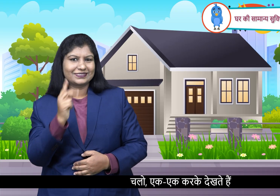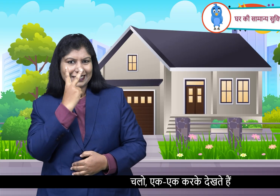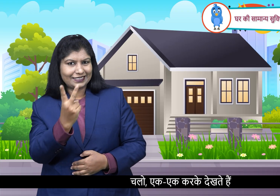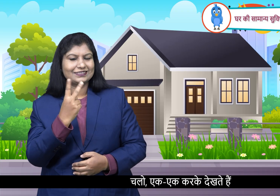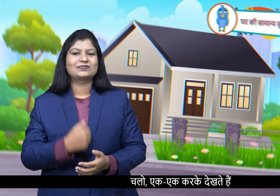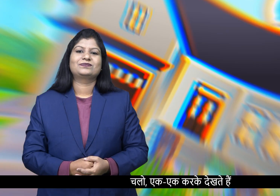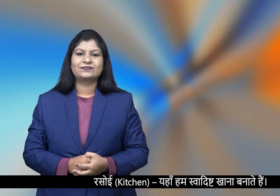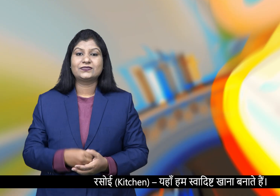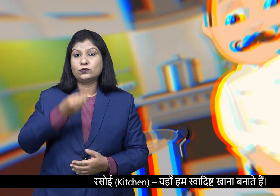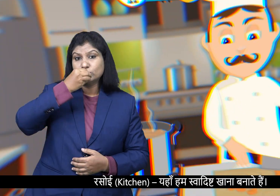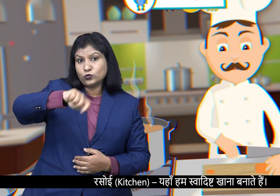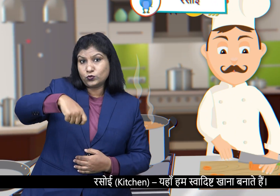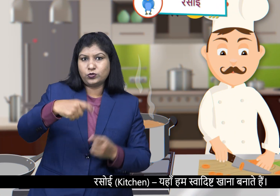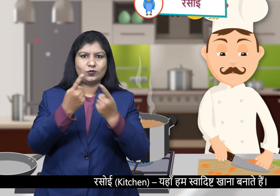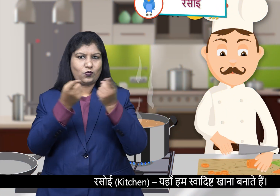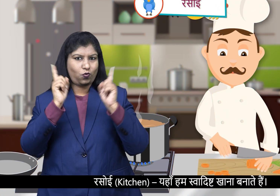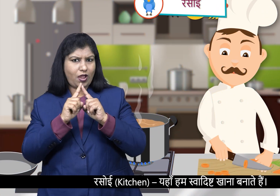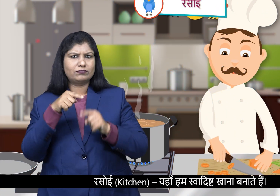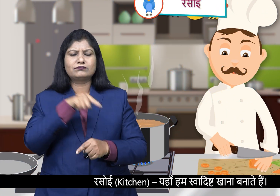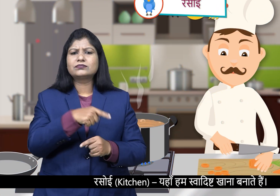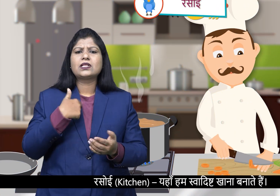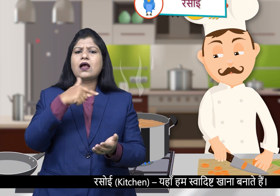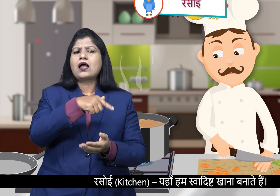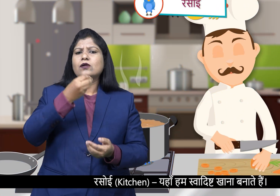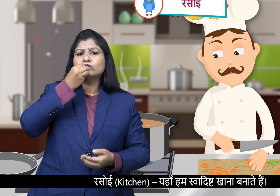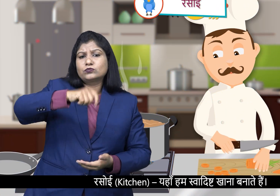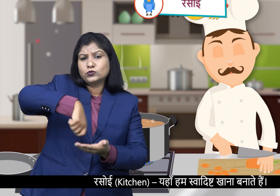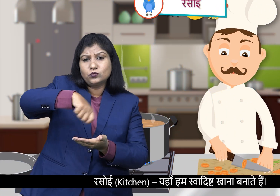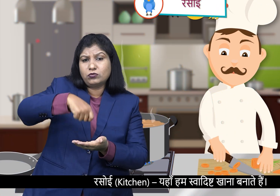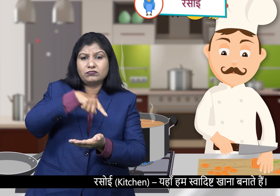हैं। रसोई, किचन, यहाँ हम स्वादिष्ट खाना बनाते हैं।